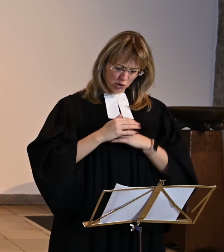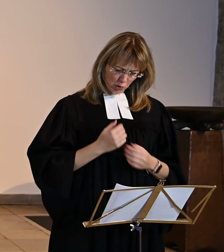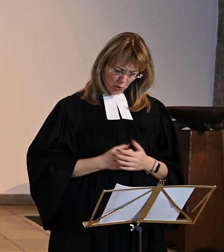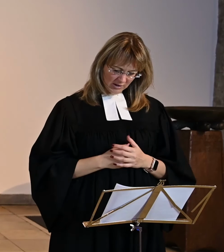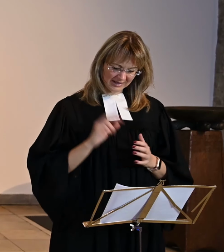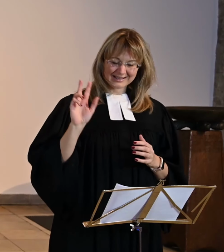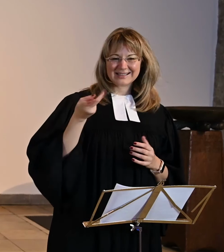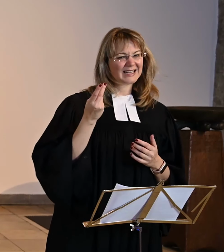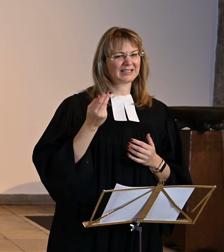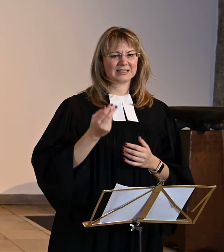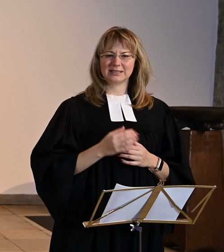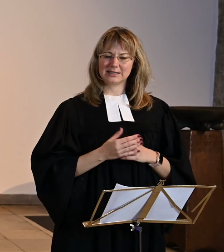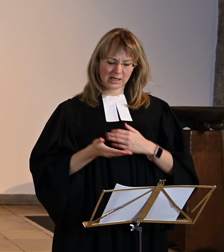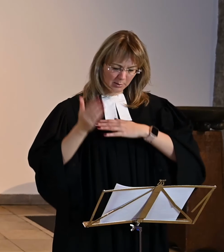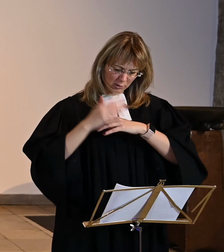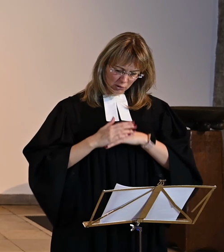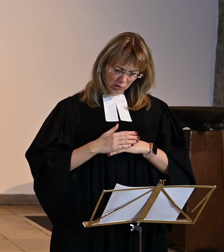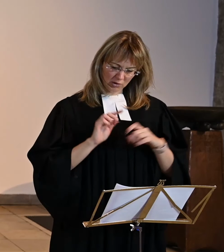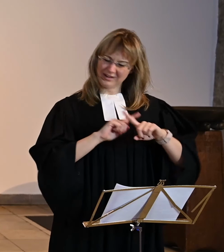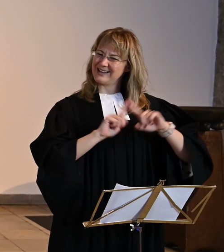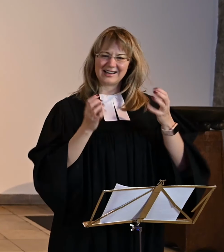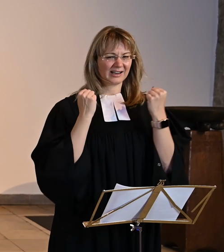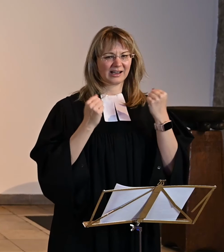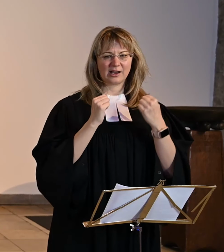uns die Fülle des Lebens verheißen hat.